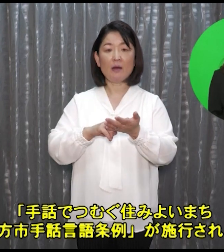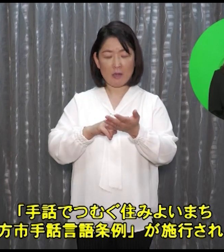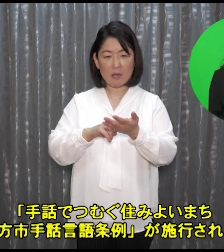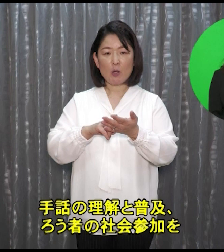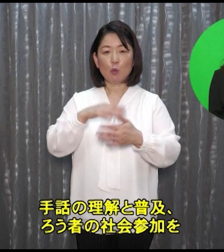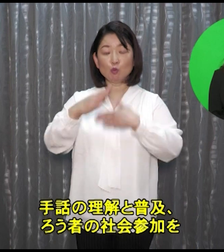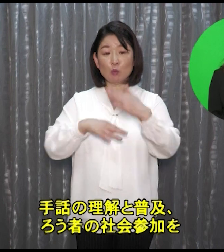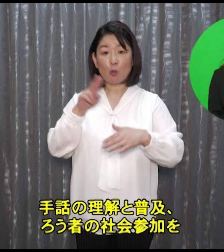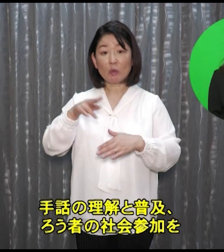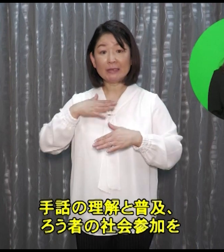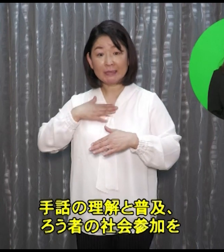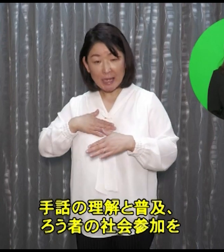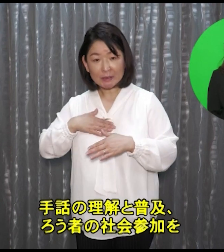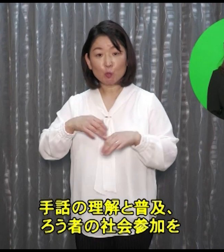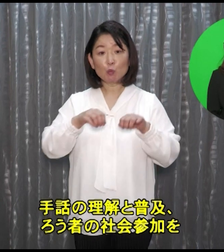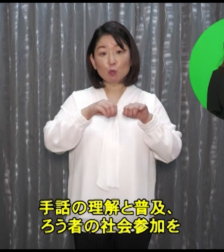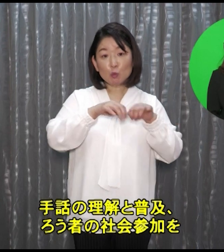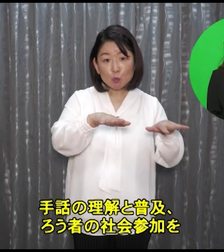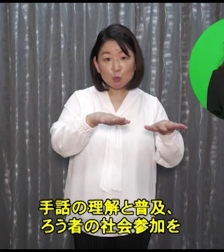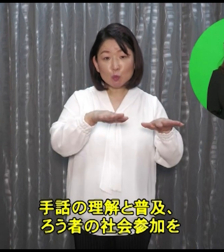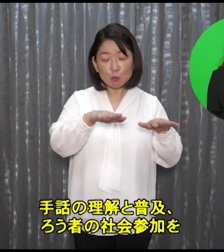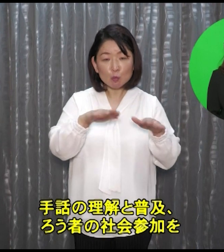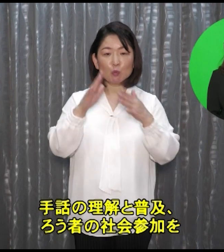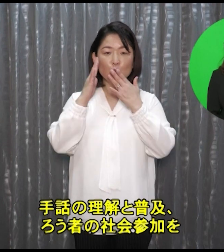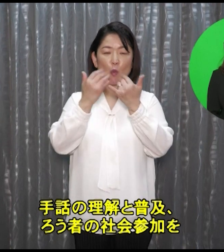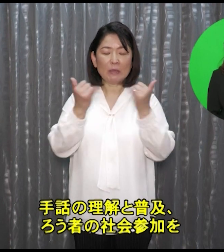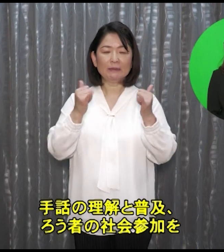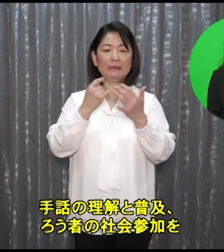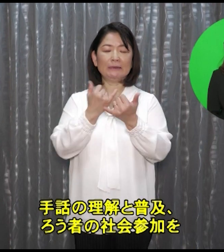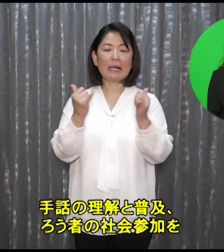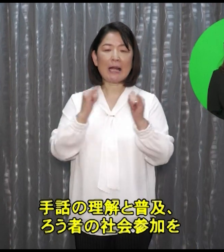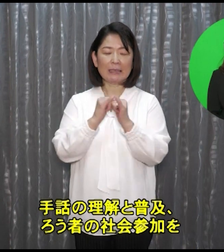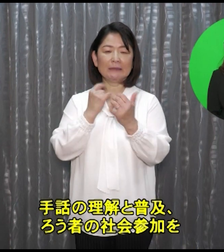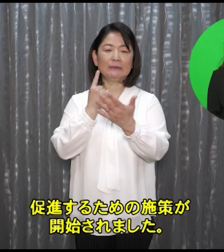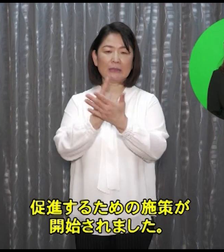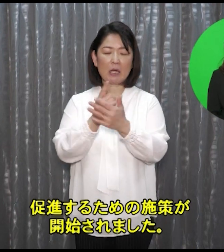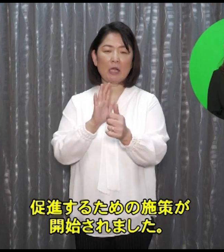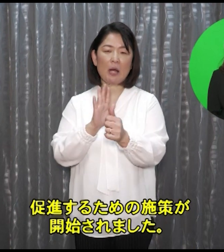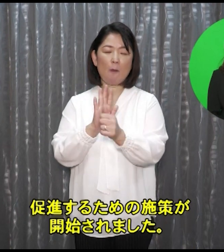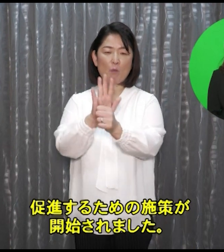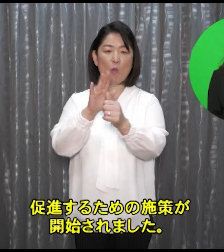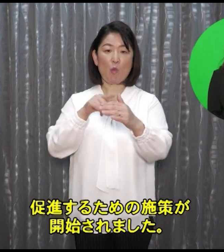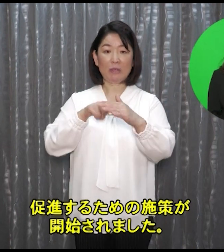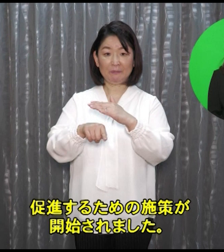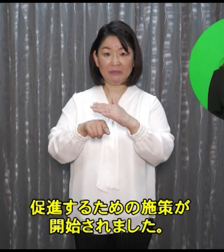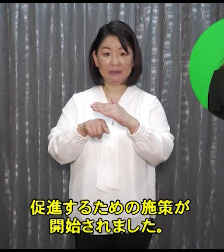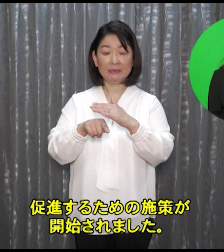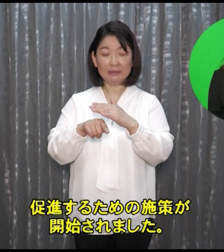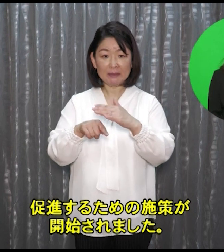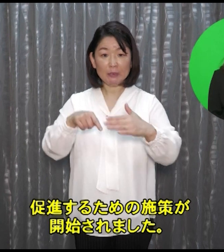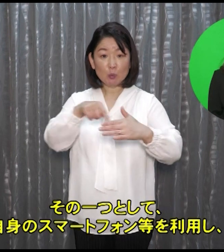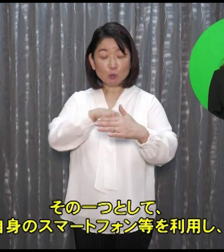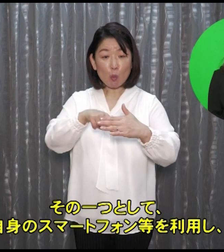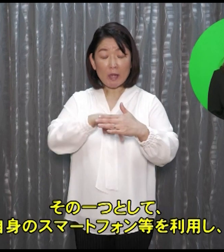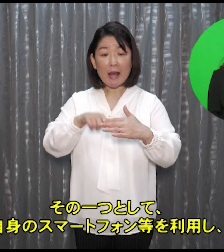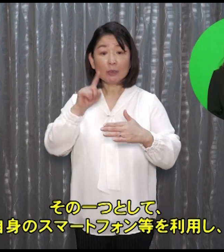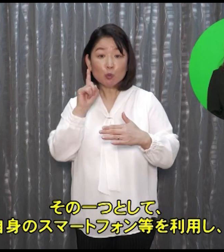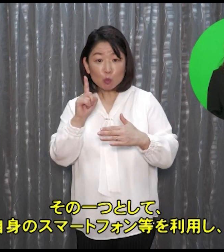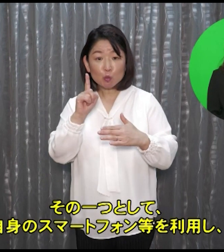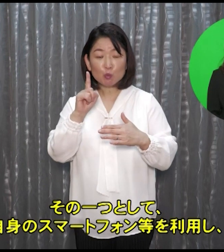され、手話の理解と普及、ろう者の社会参加を促進するための施策が開始されました